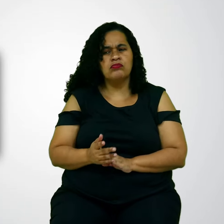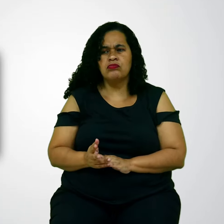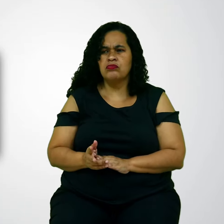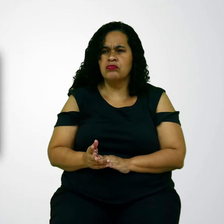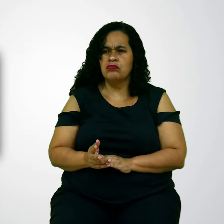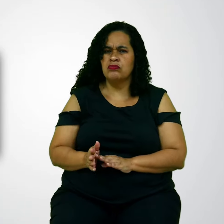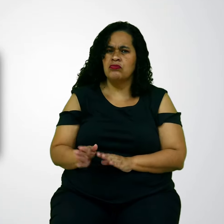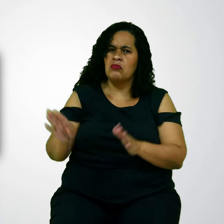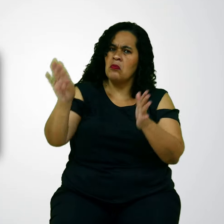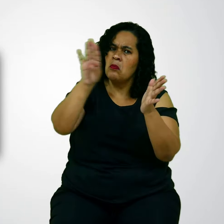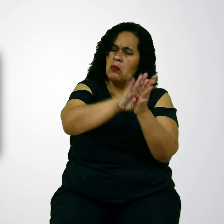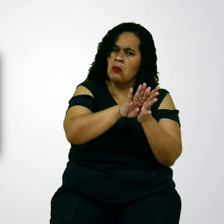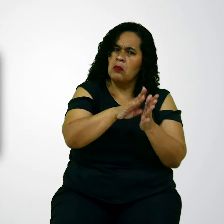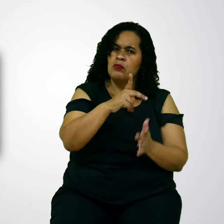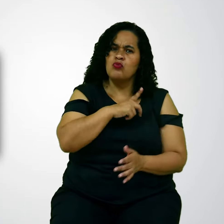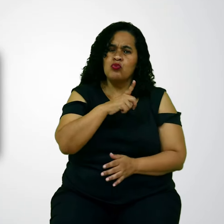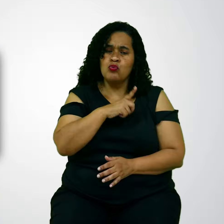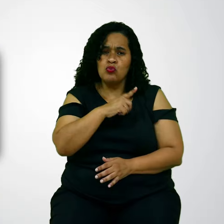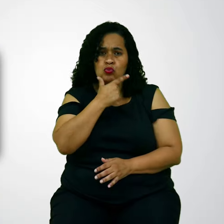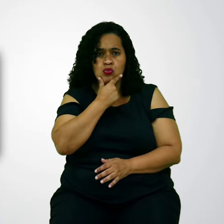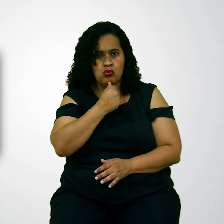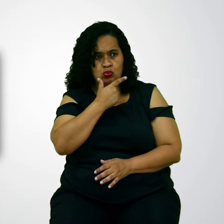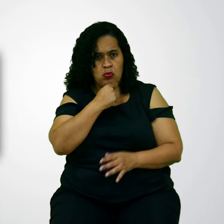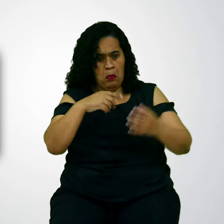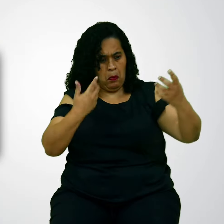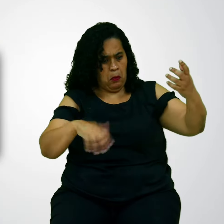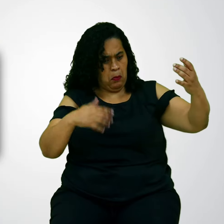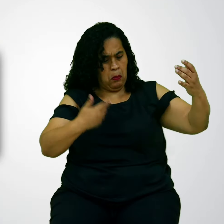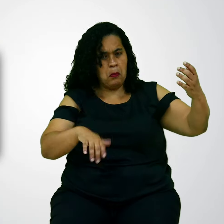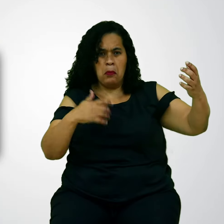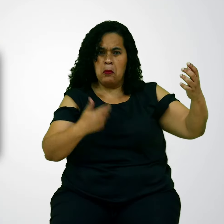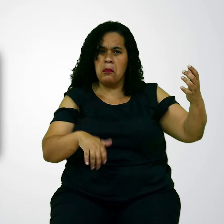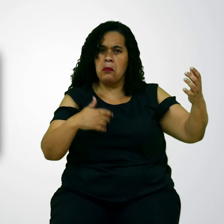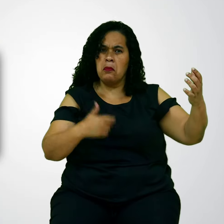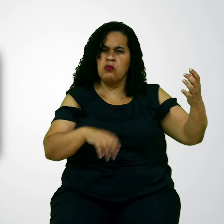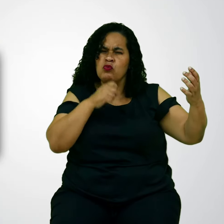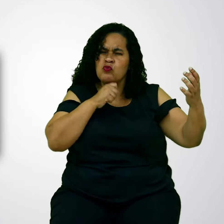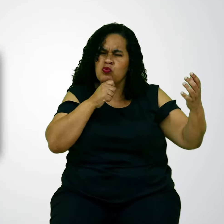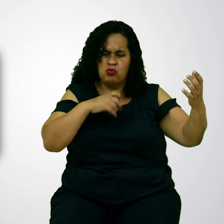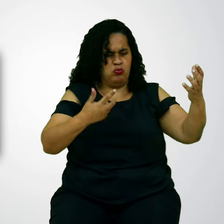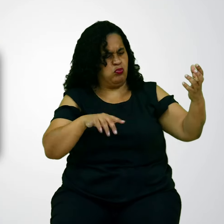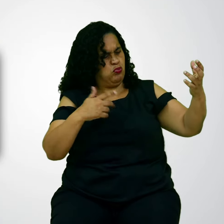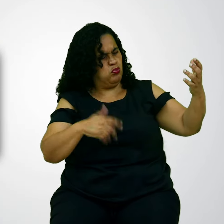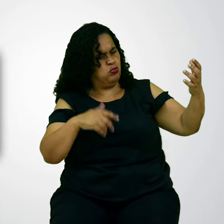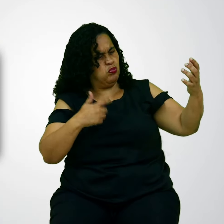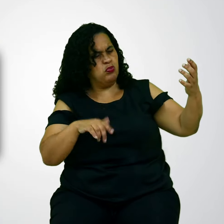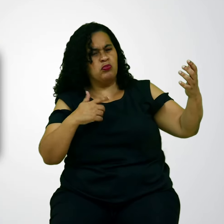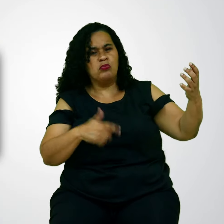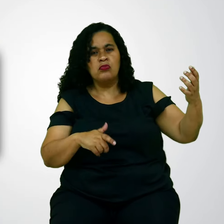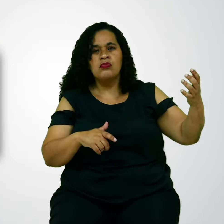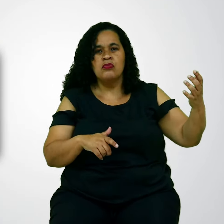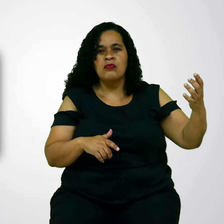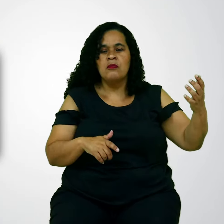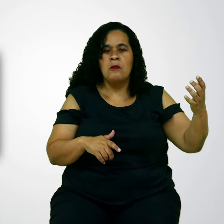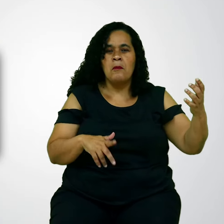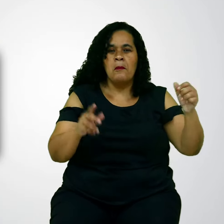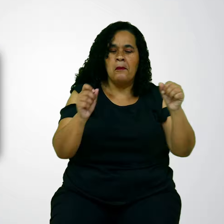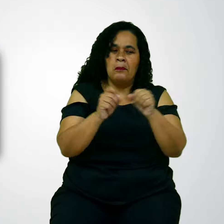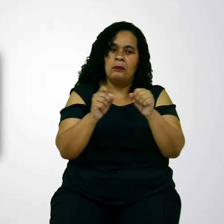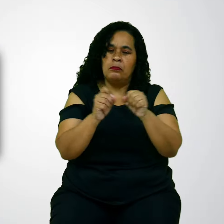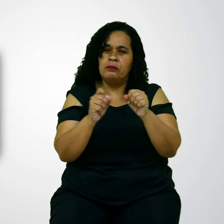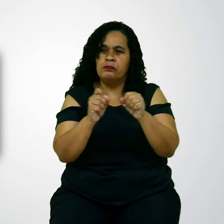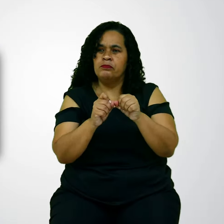senhores com os violões. Sabe, quando ele fazia assim, dava a impressão que a